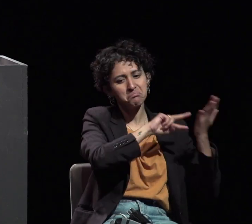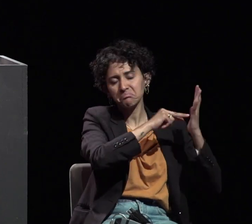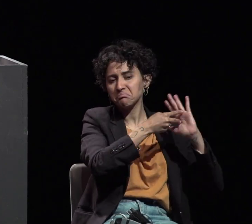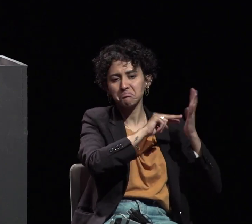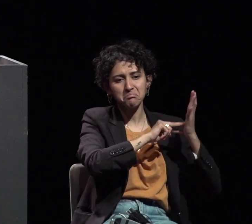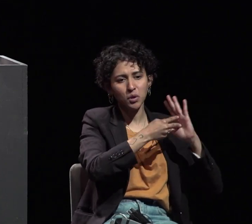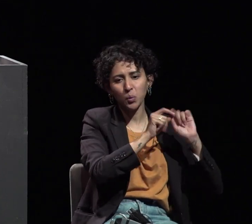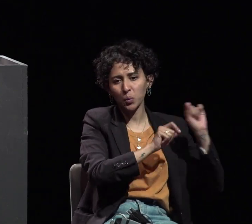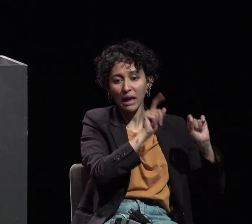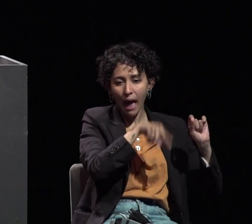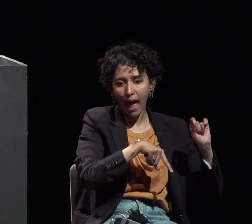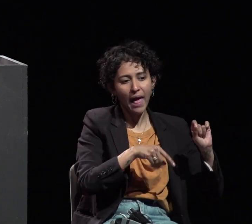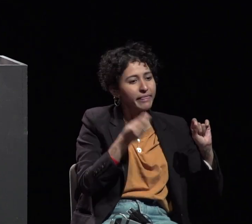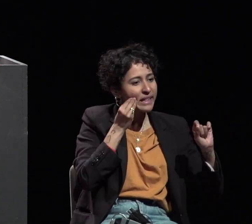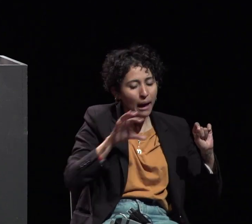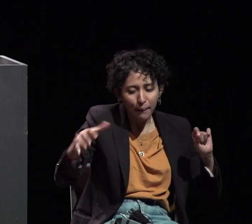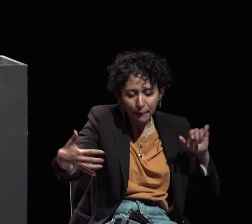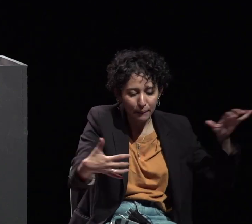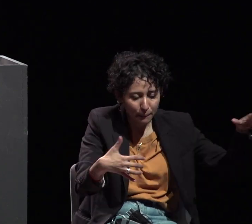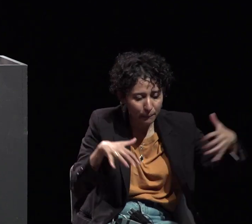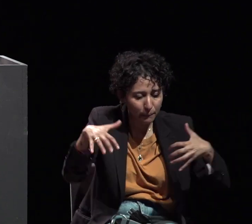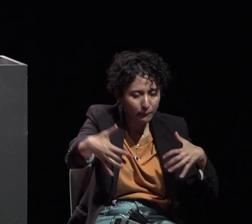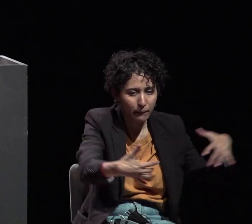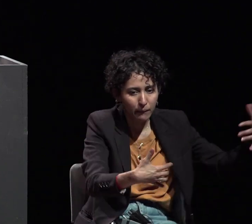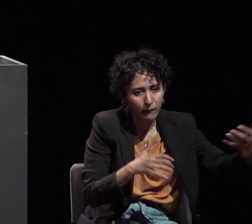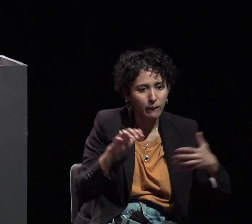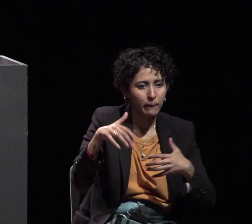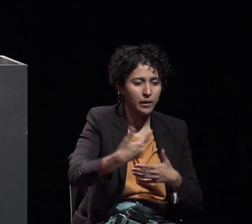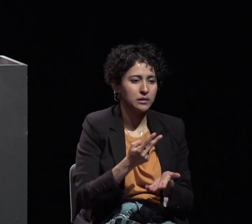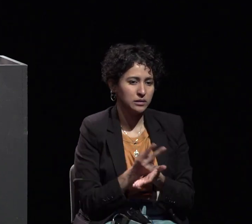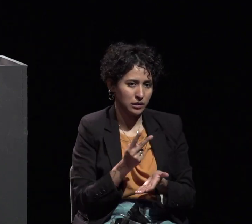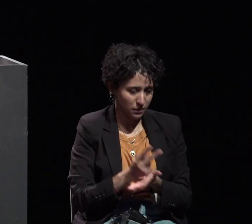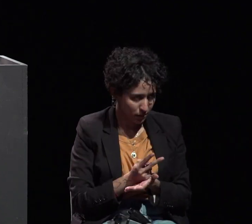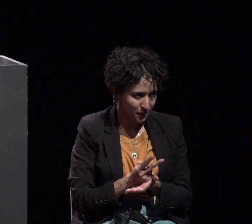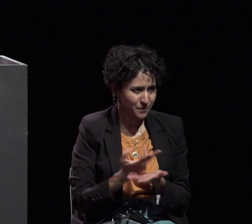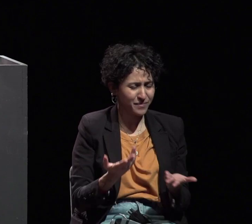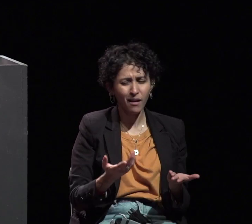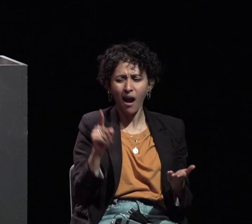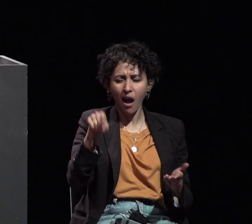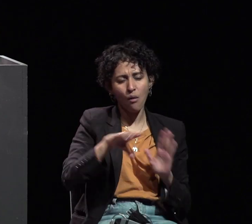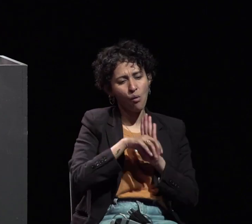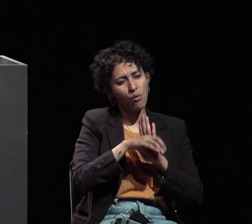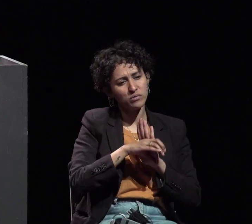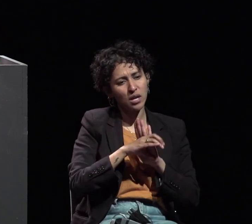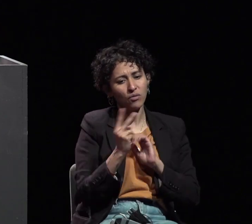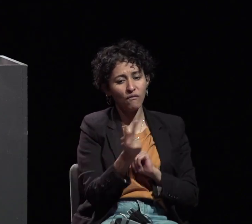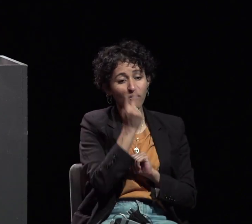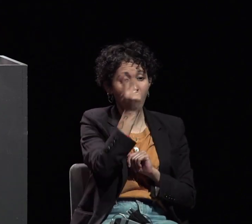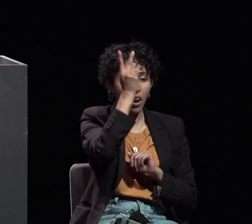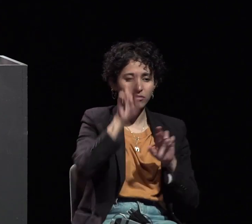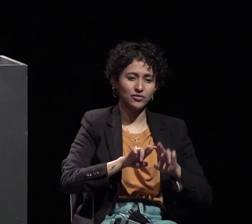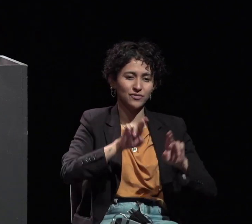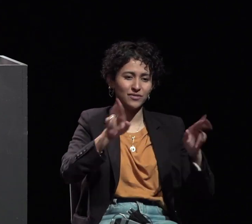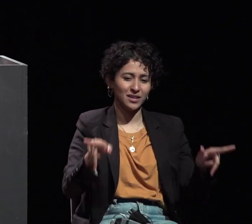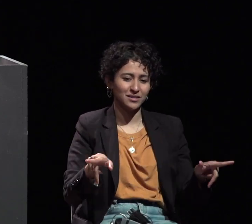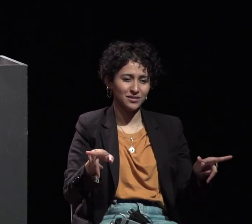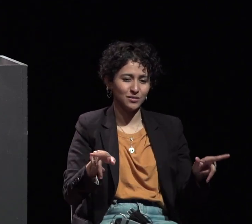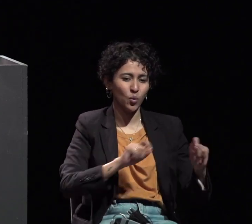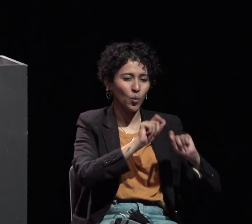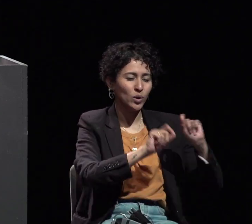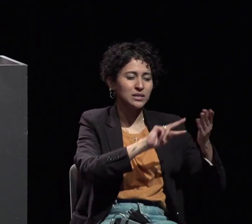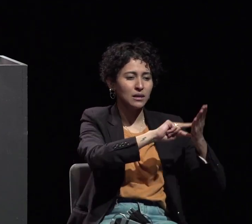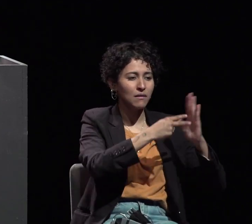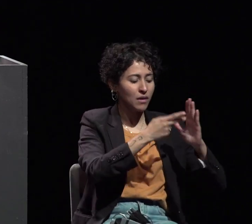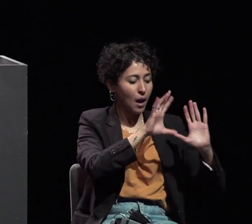acúmulo. Fim da citação. Ou seja, noções completamente distintas de valor e de relação que estão em jogo aqui, né? Na década